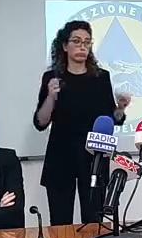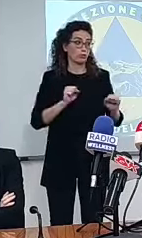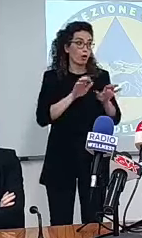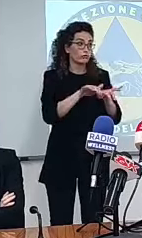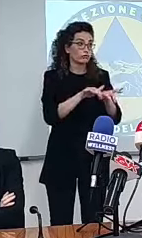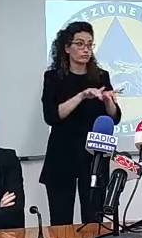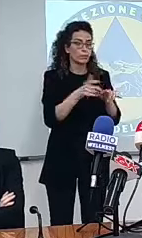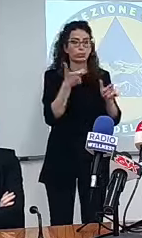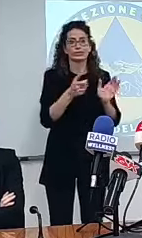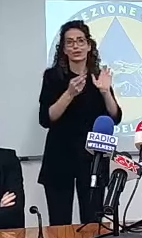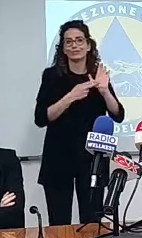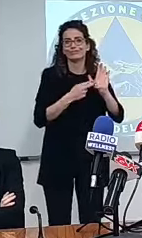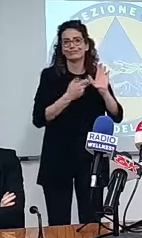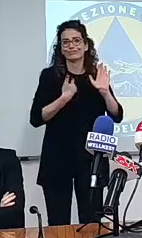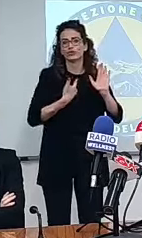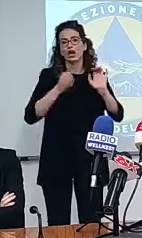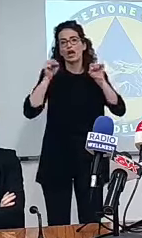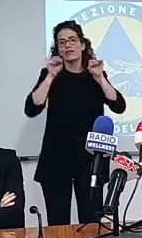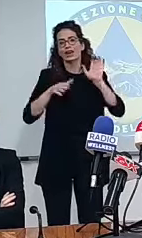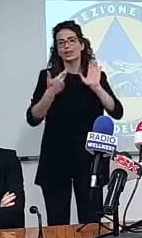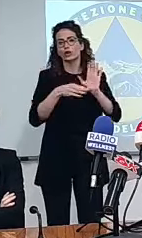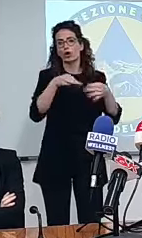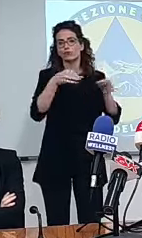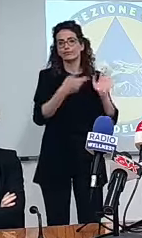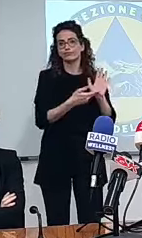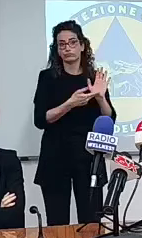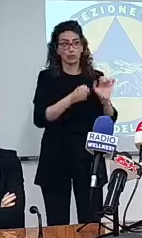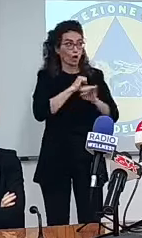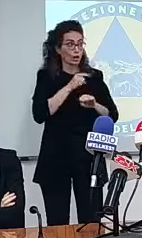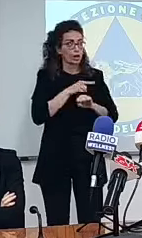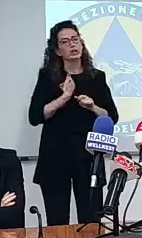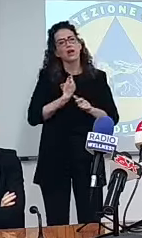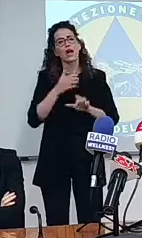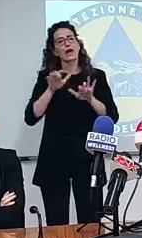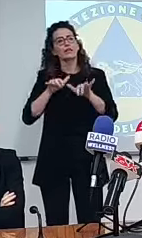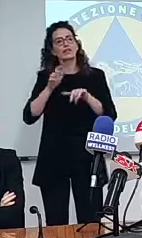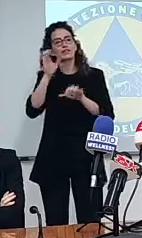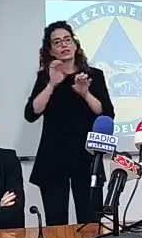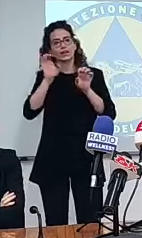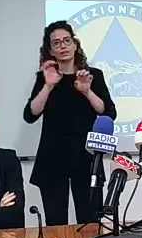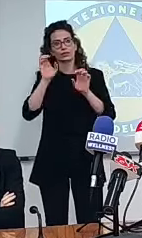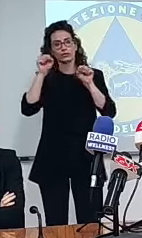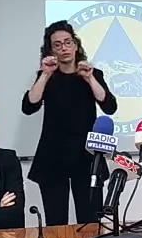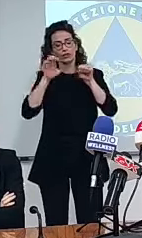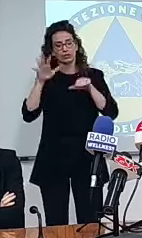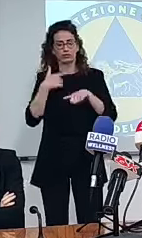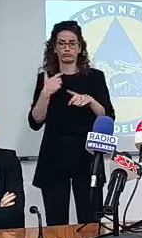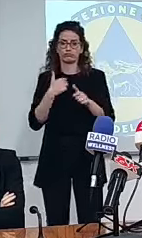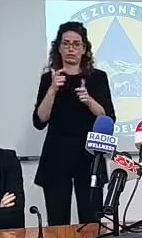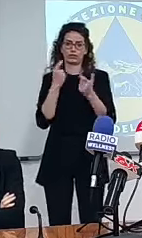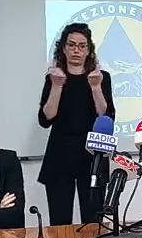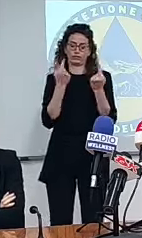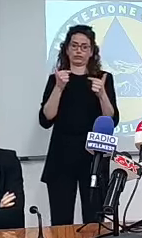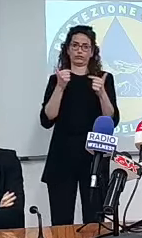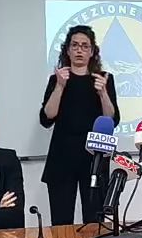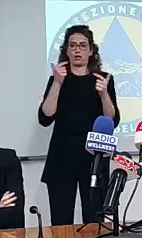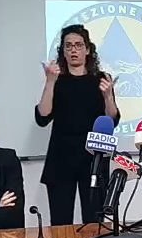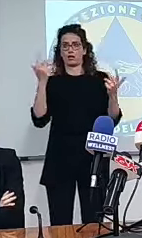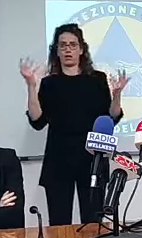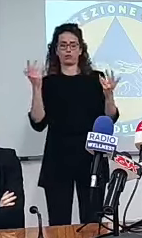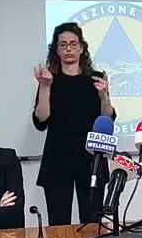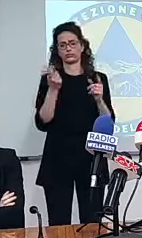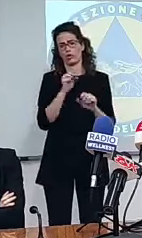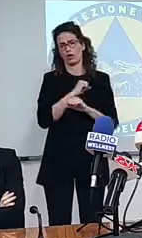perché ho le carte del Veneto, se non mi credete scrivete al Veneto. Non mi sembra una roba trascendentale sta qua, non